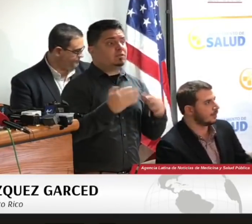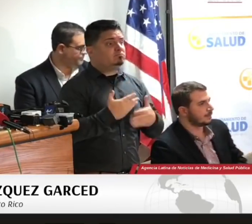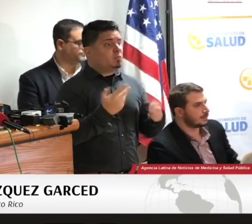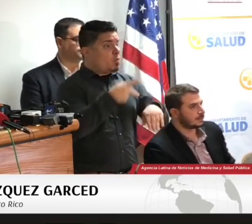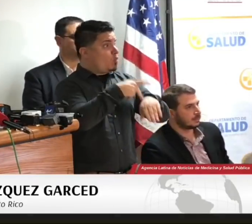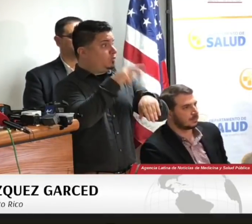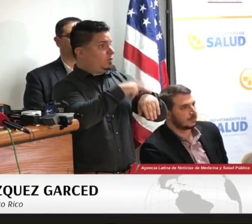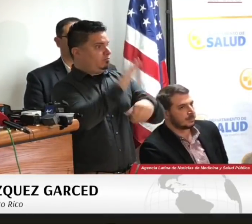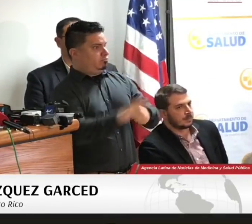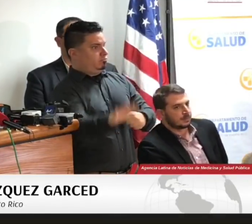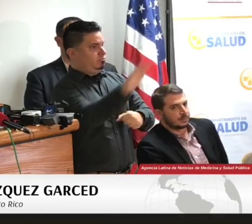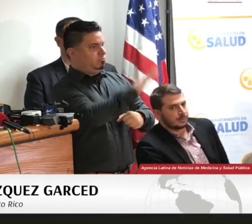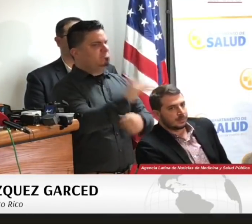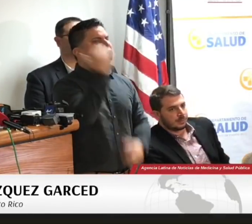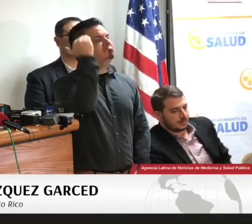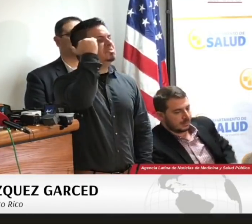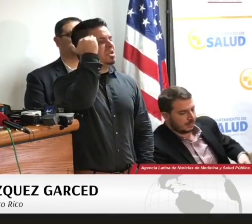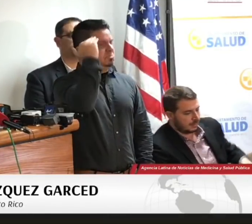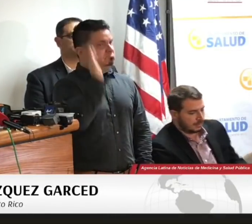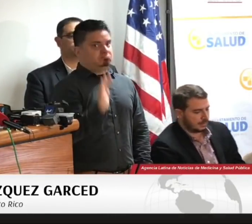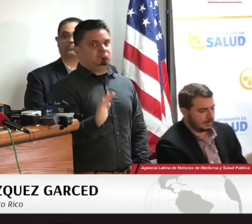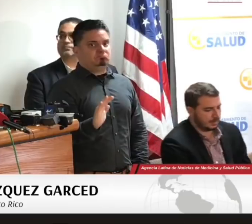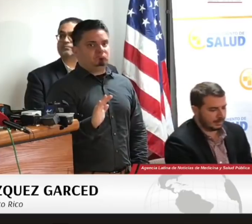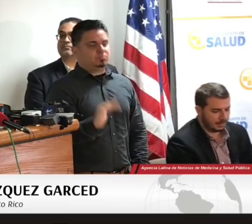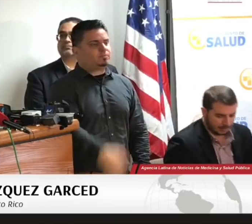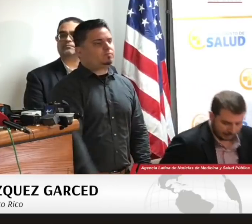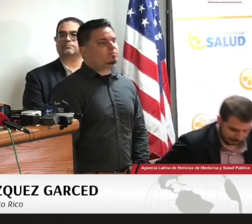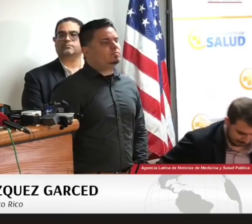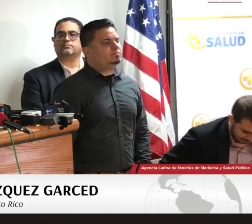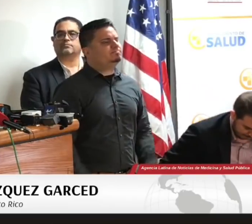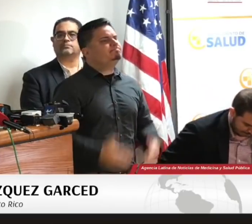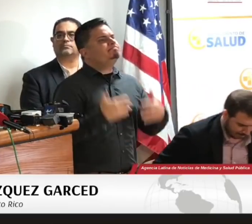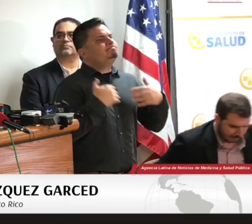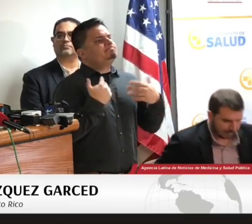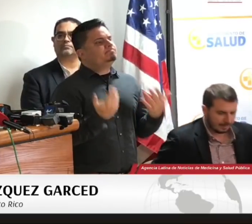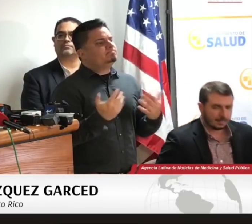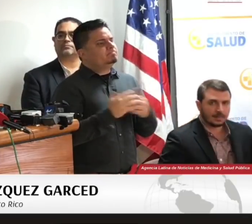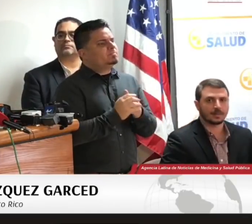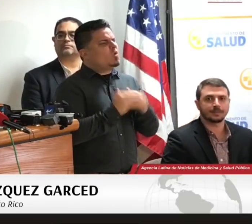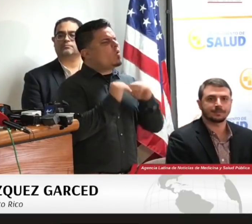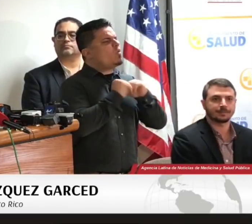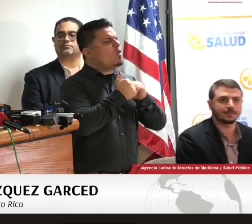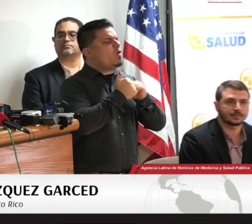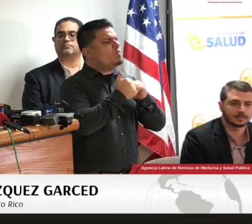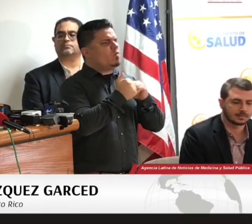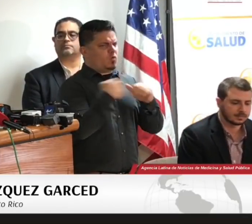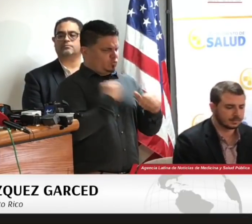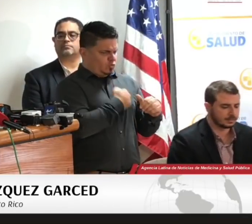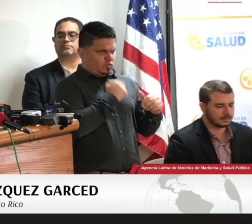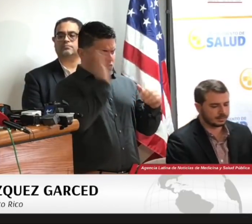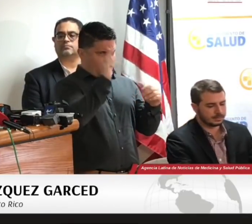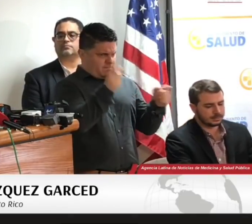pueda tener conocimiento en la manera que vamos a estar manejando esta situación.